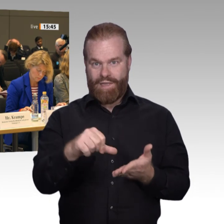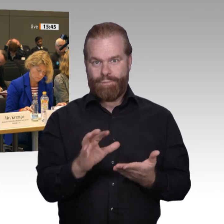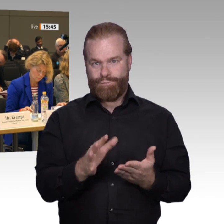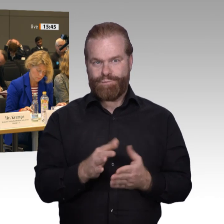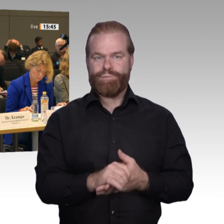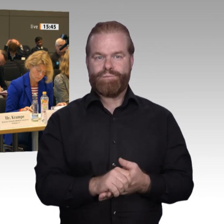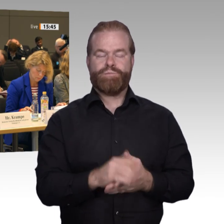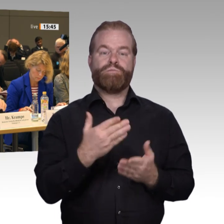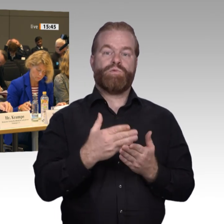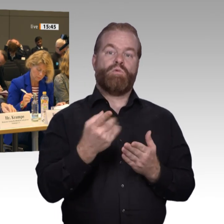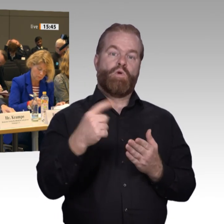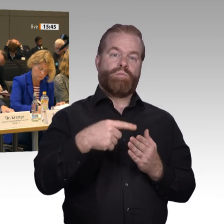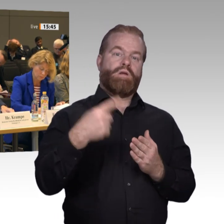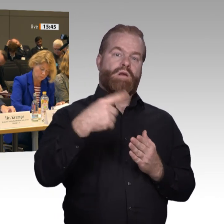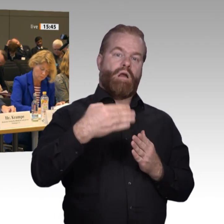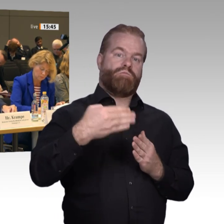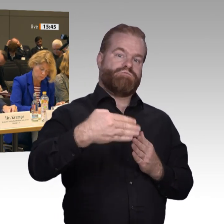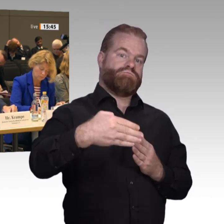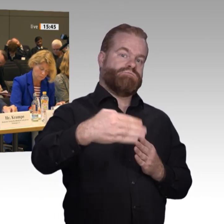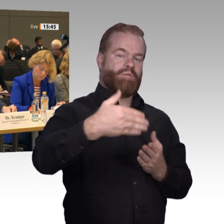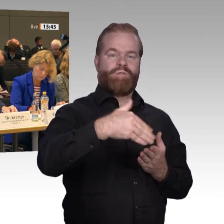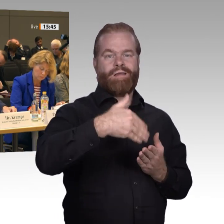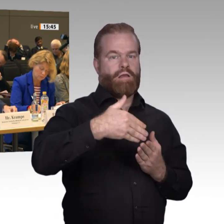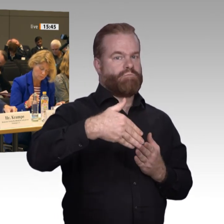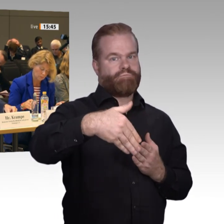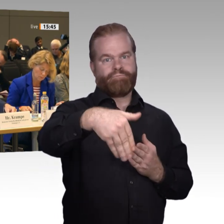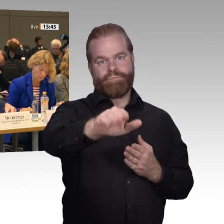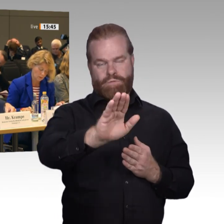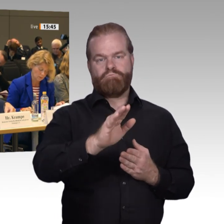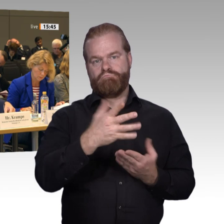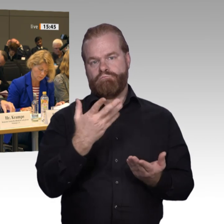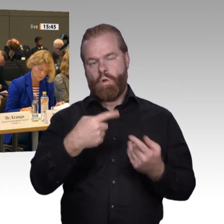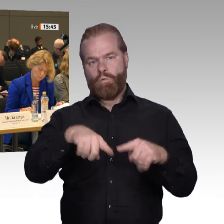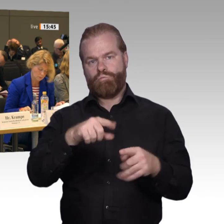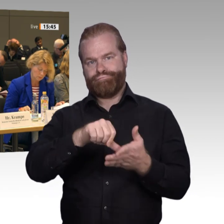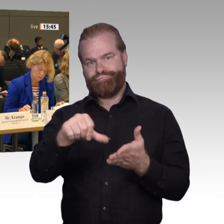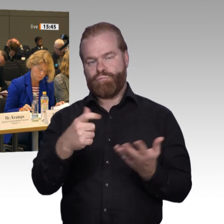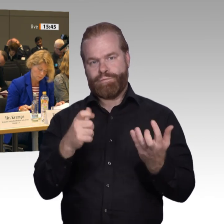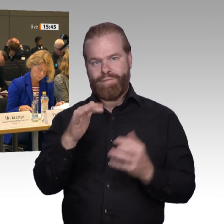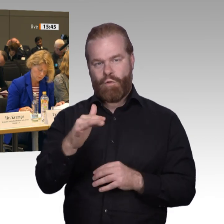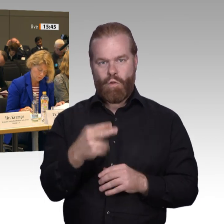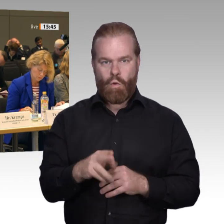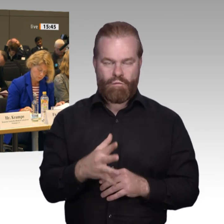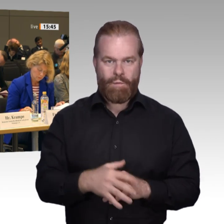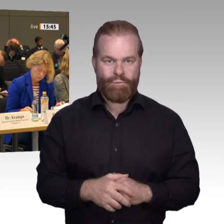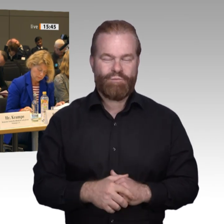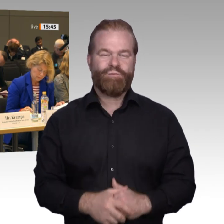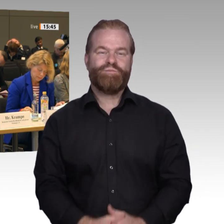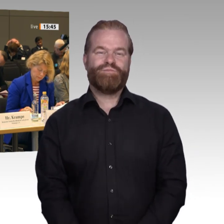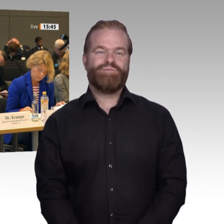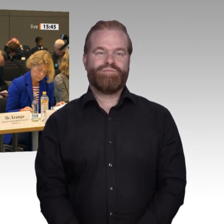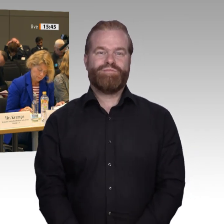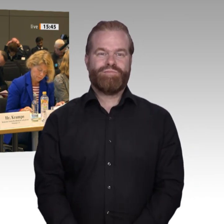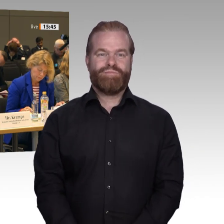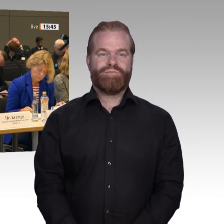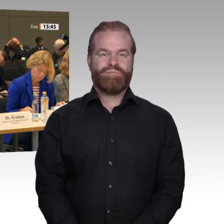Regelungen gibt, die die Kommunen finanziell entlasten. Da ist es zum einen das, was